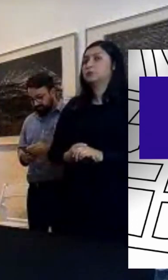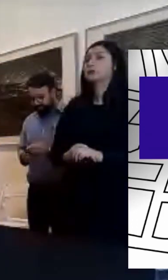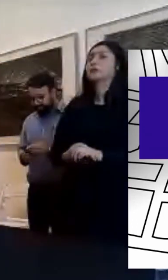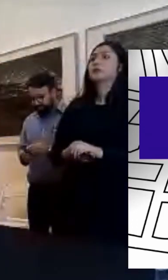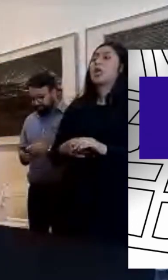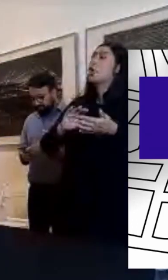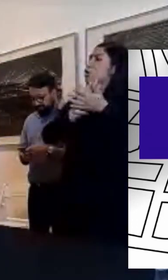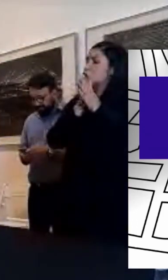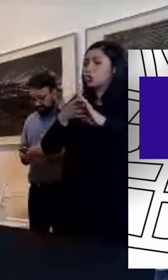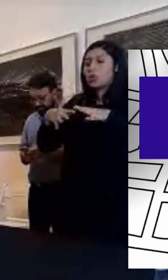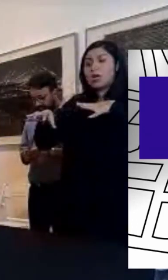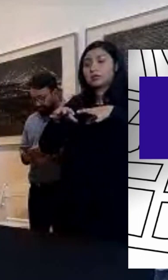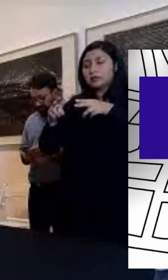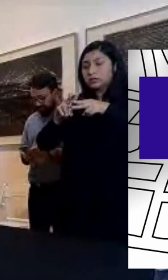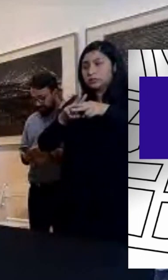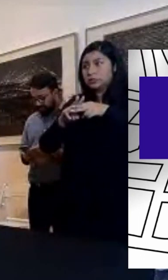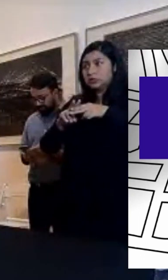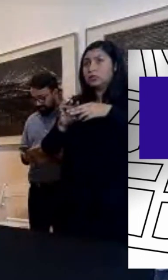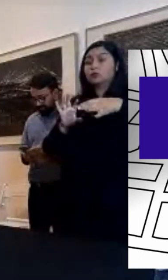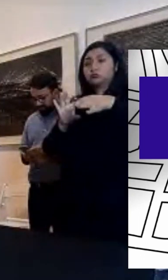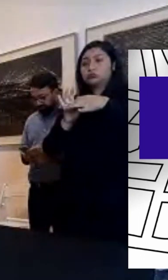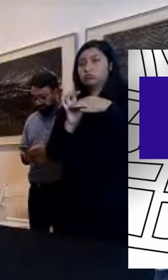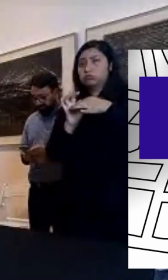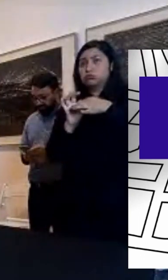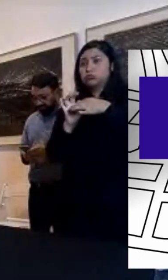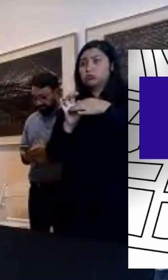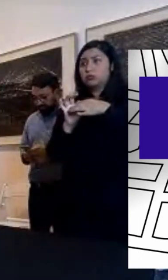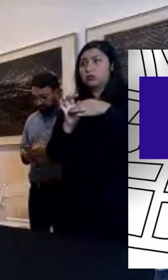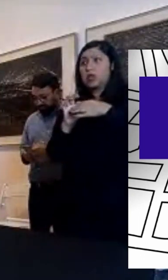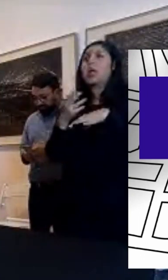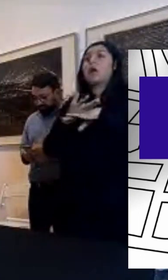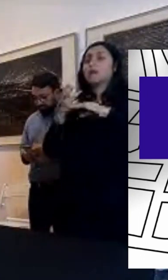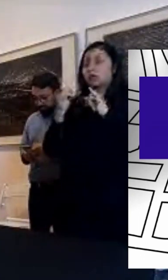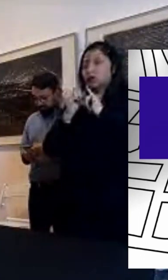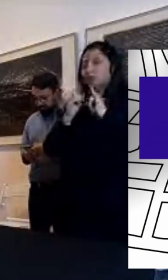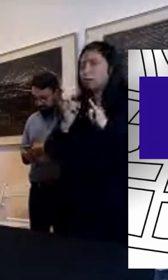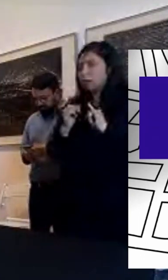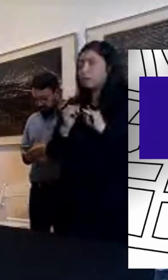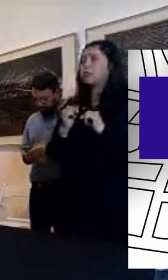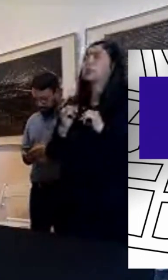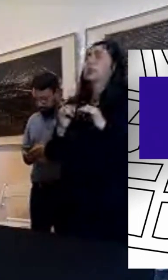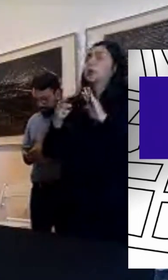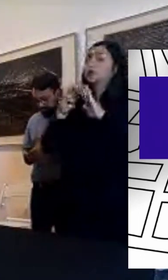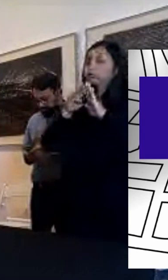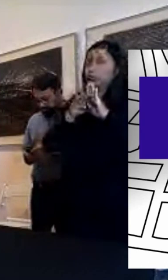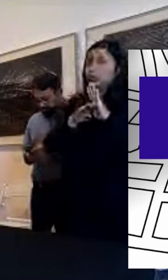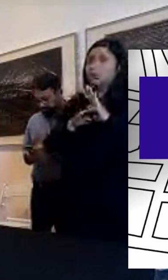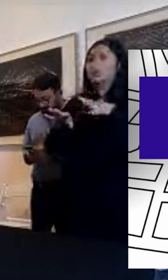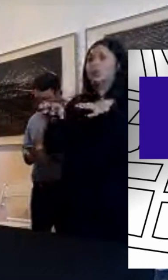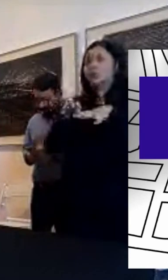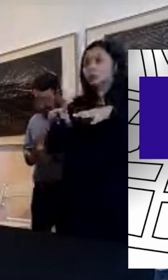que se habían realizado de manera conjunta iban en la línea de ciertas actividades que están los contenidos y la programación propia de cada